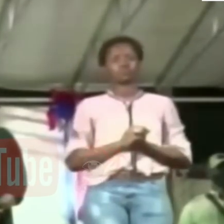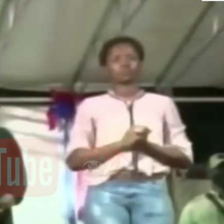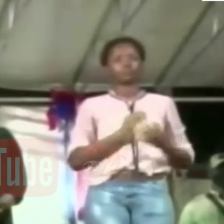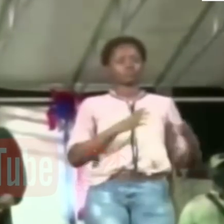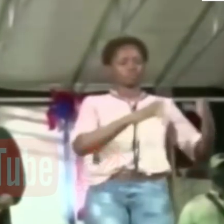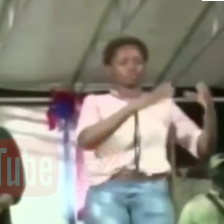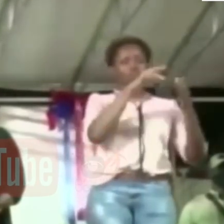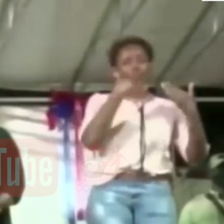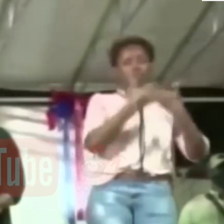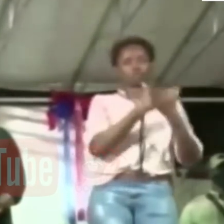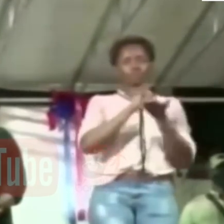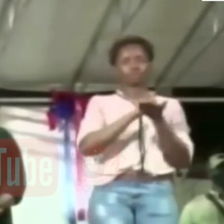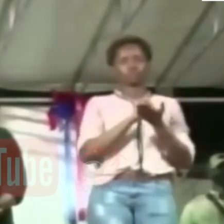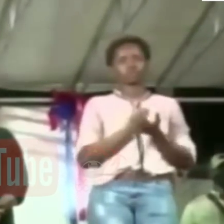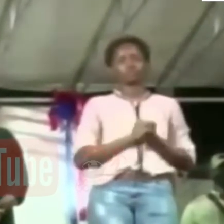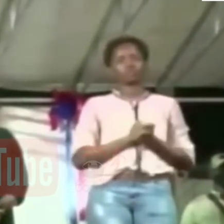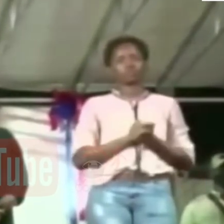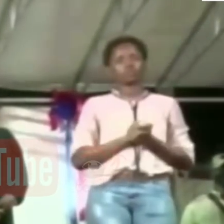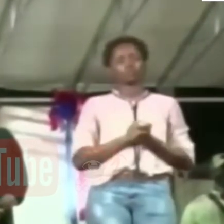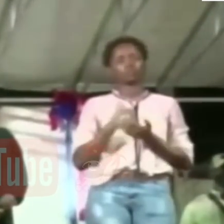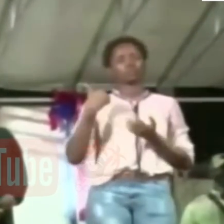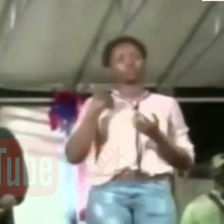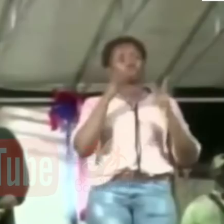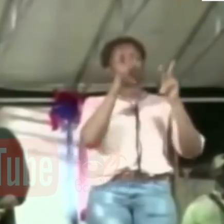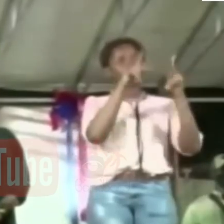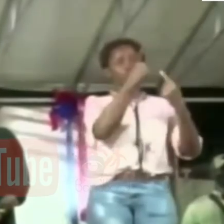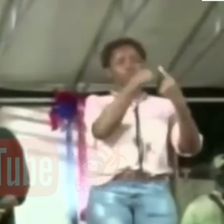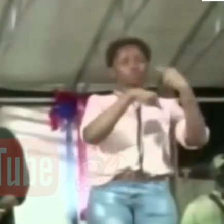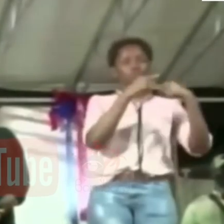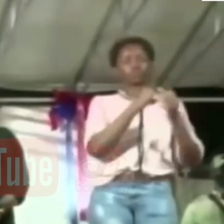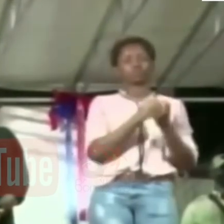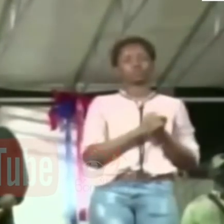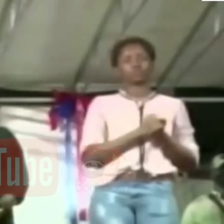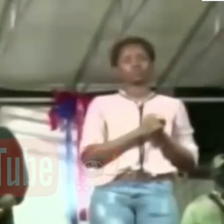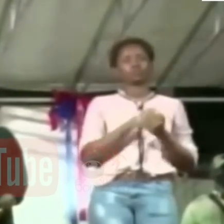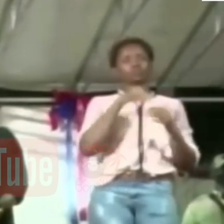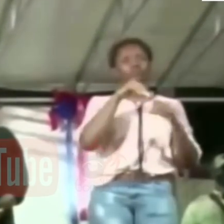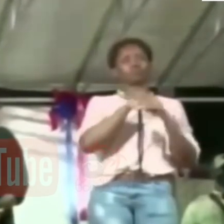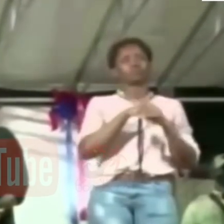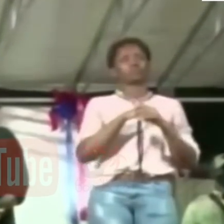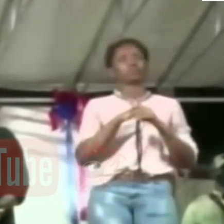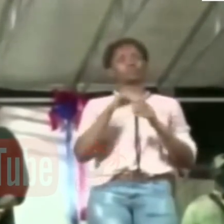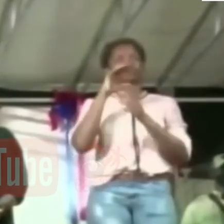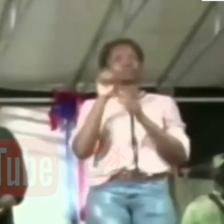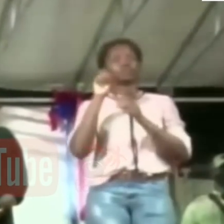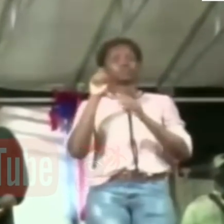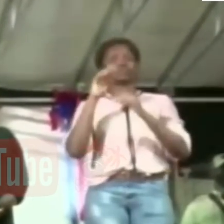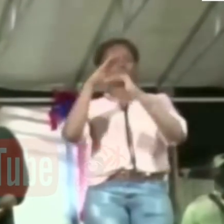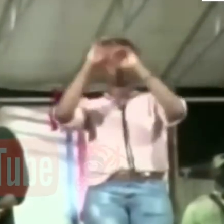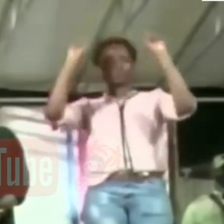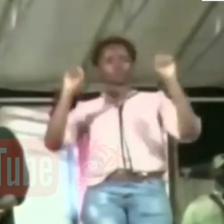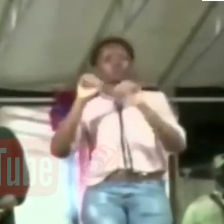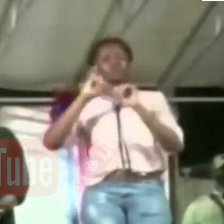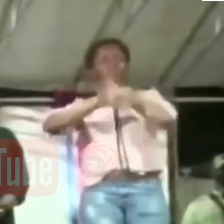9 ça y est. Yo même, des techniciens qui sortent dans la compagnie Kakabila, qui n'a